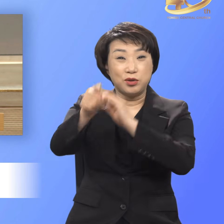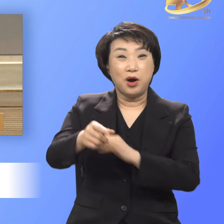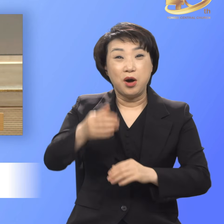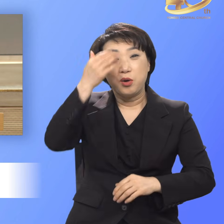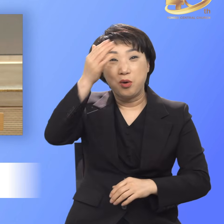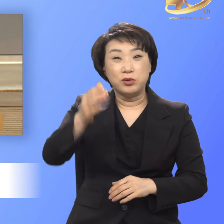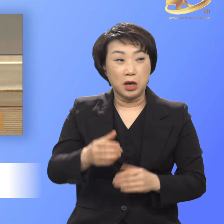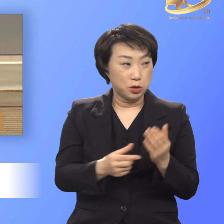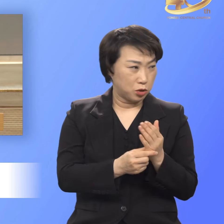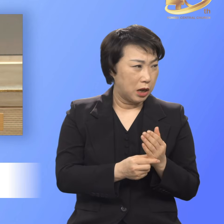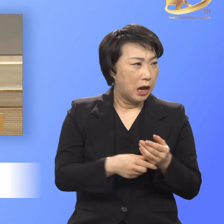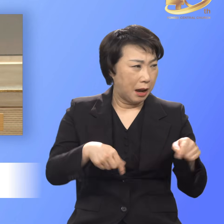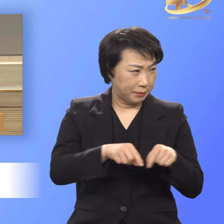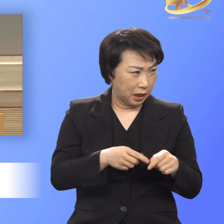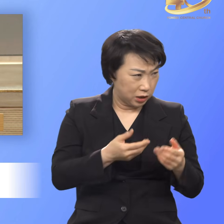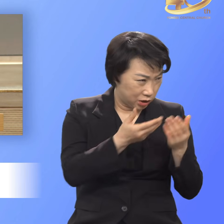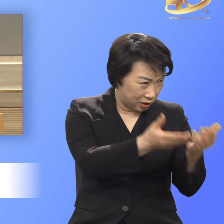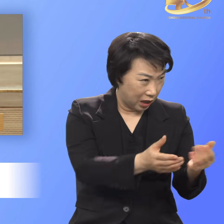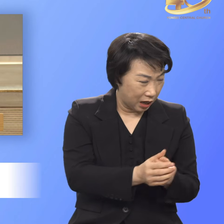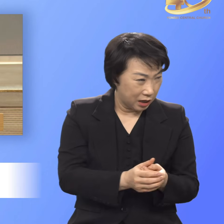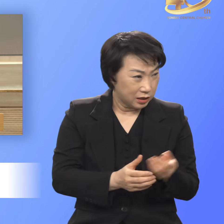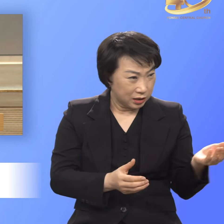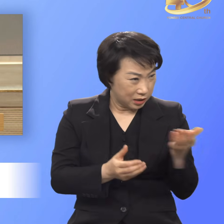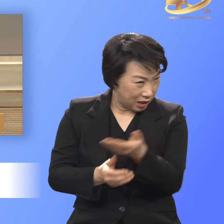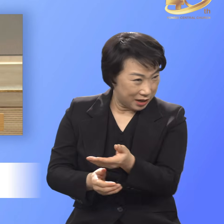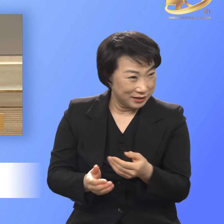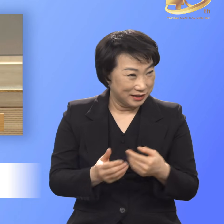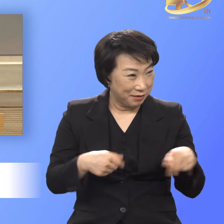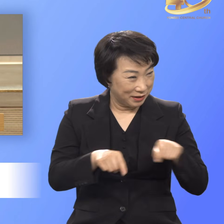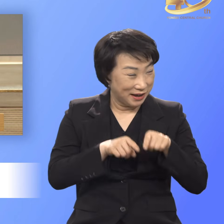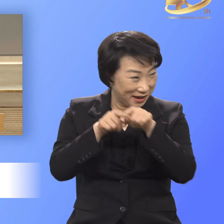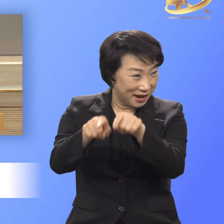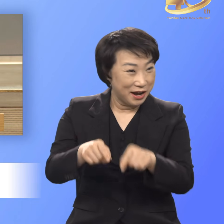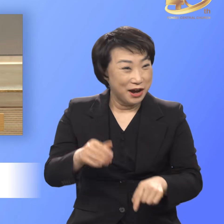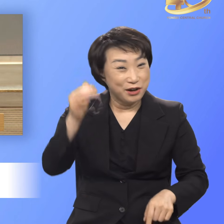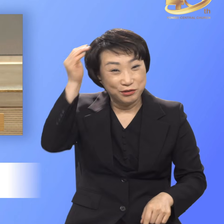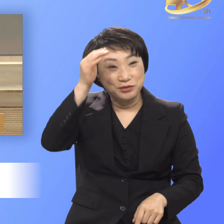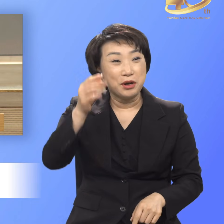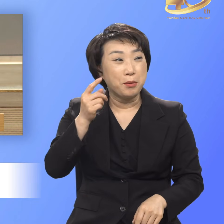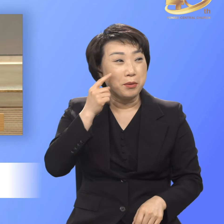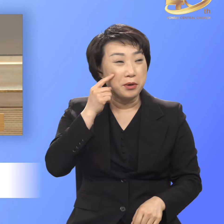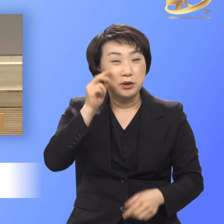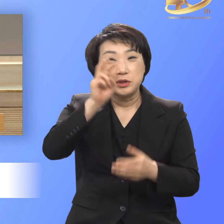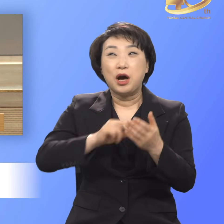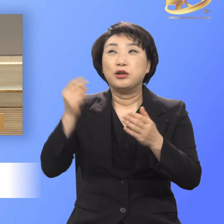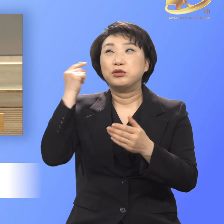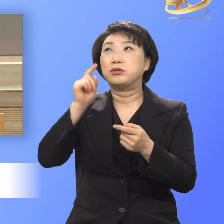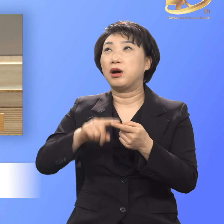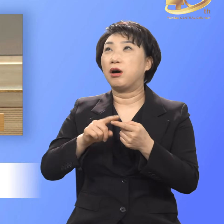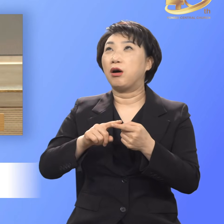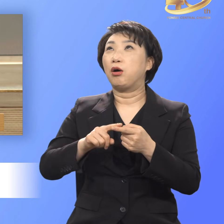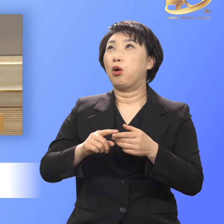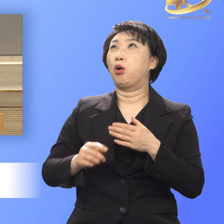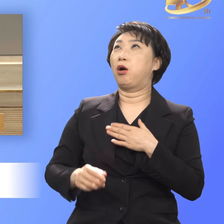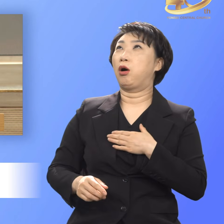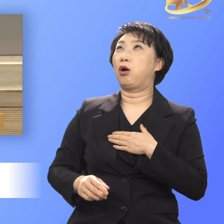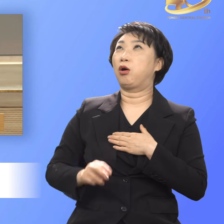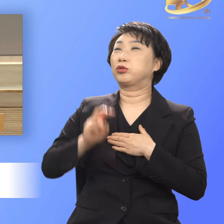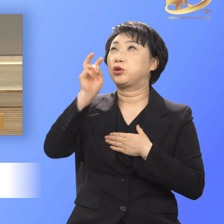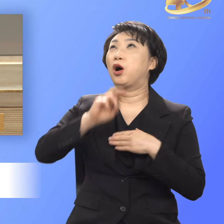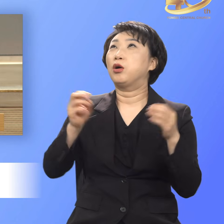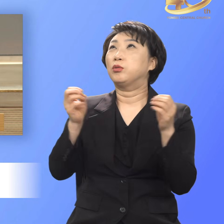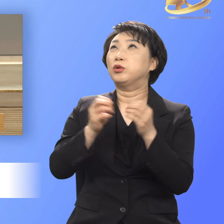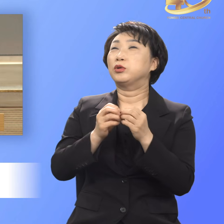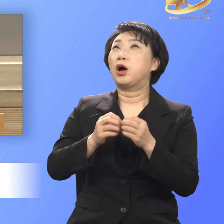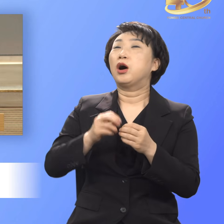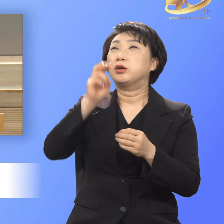가지고 가면 전부 다 듣고, 그럼 찬양 듣다가 가만히 찬양하는 말에 은혜가